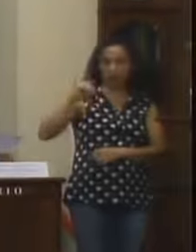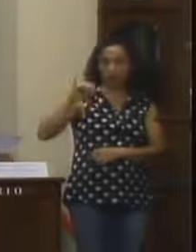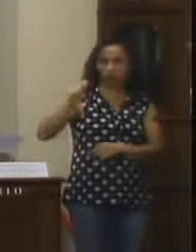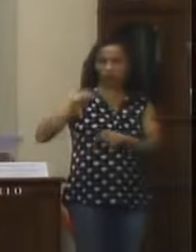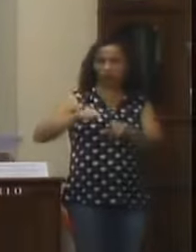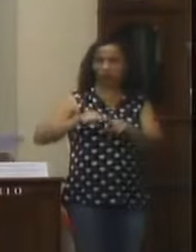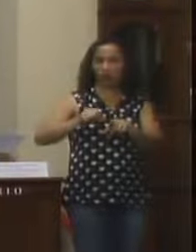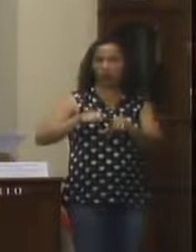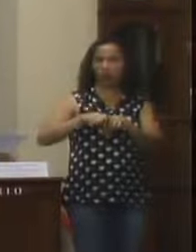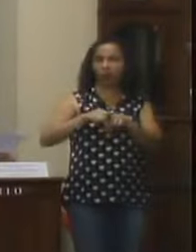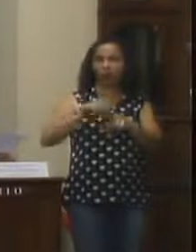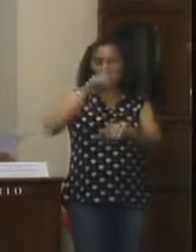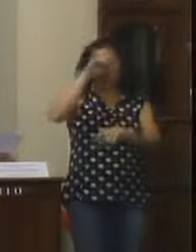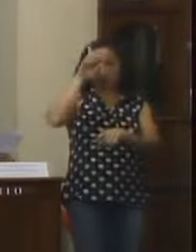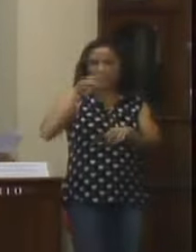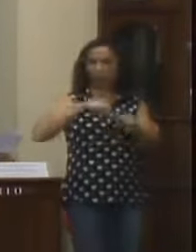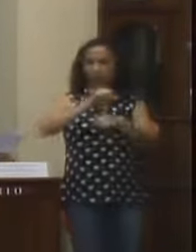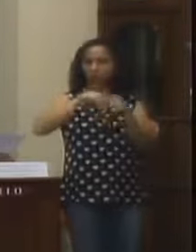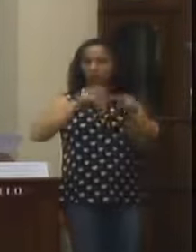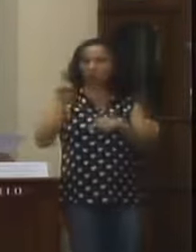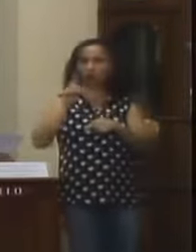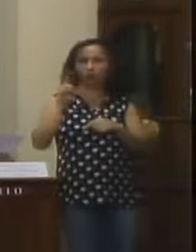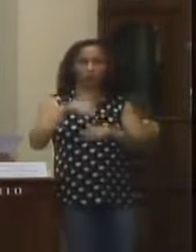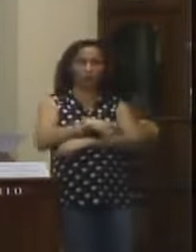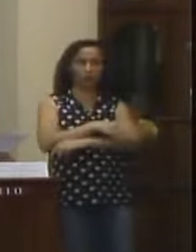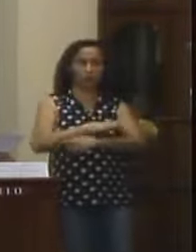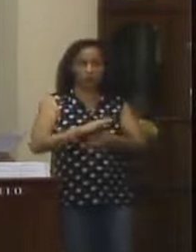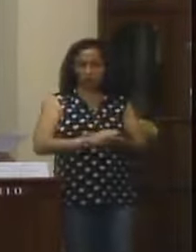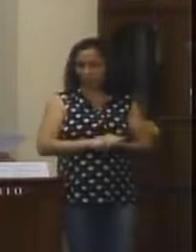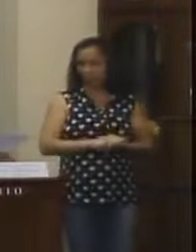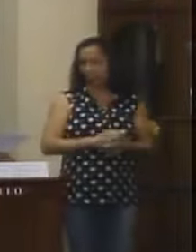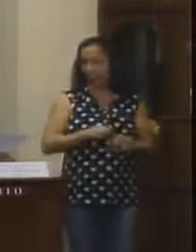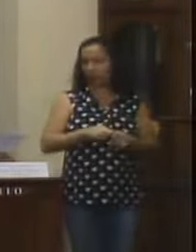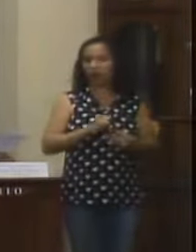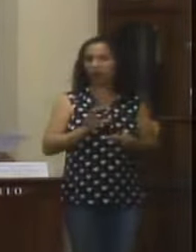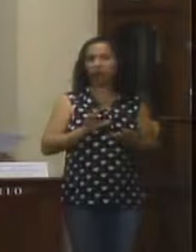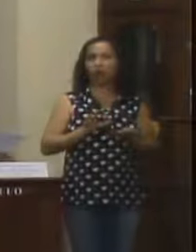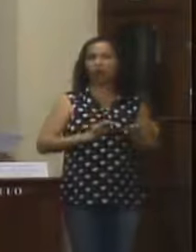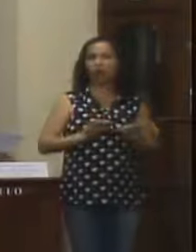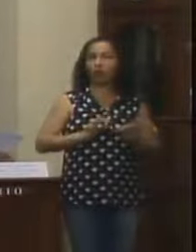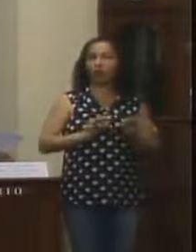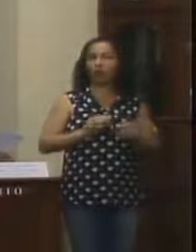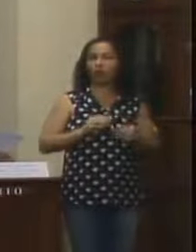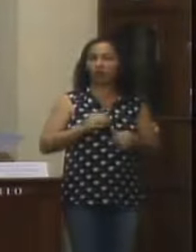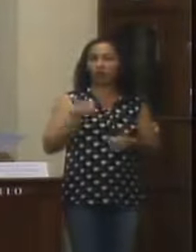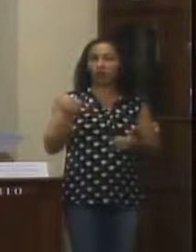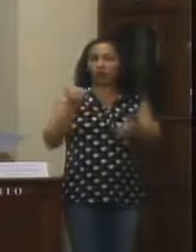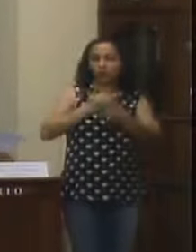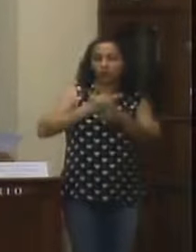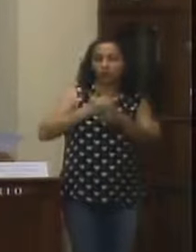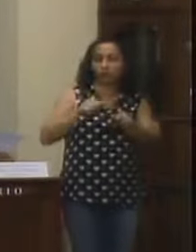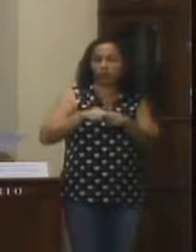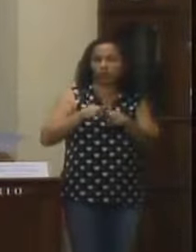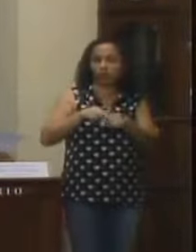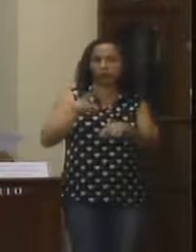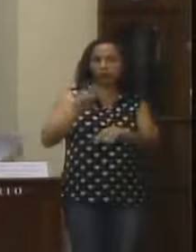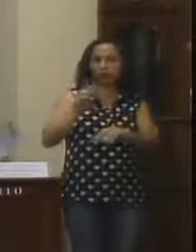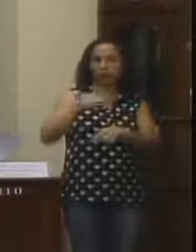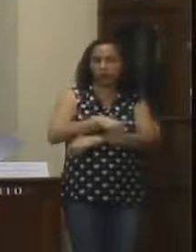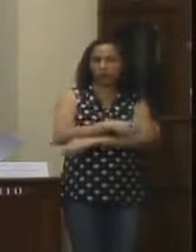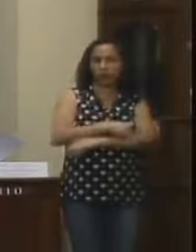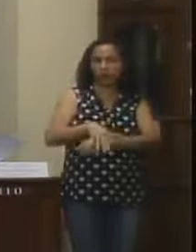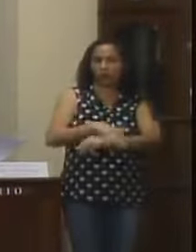do vereador Rafael de Oliveira Tavares, nos termos da emenda acima apresentada. O presente tem como objetivo a substituição da identificação legal do